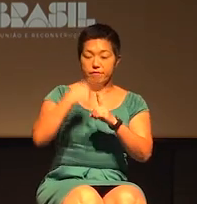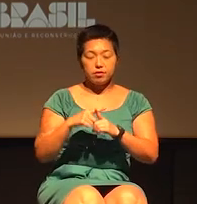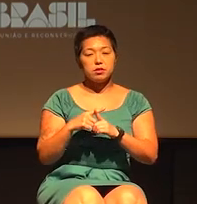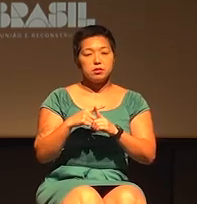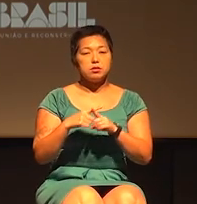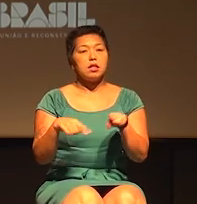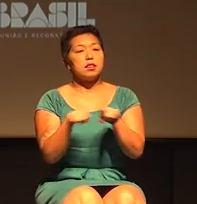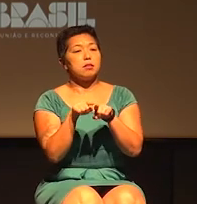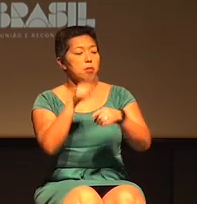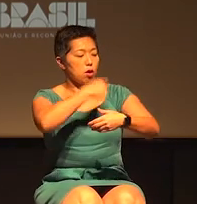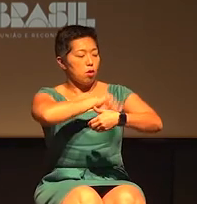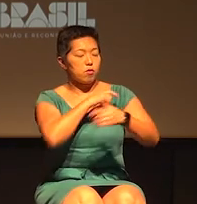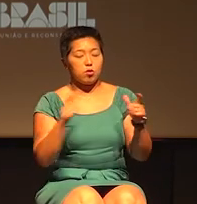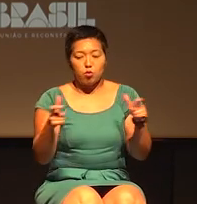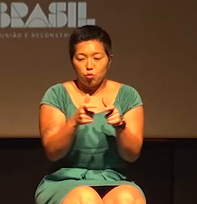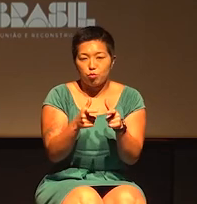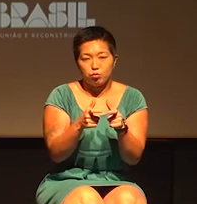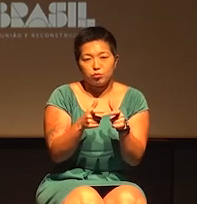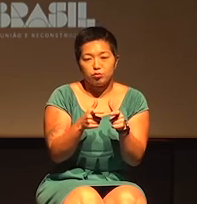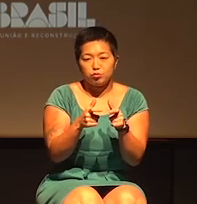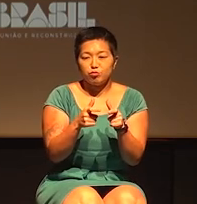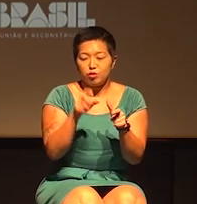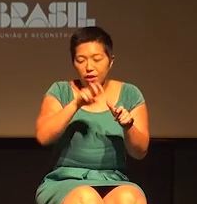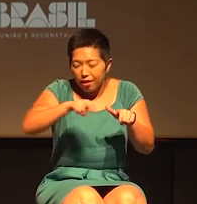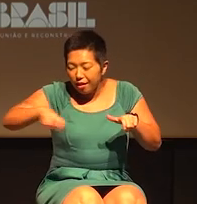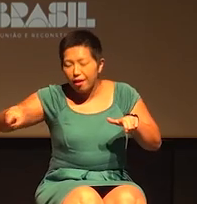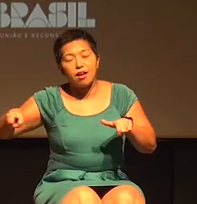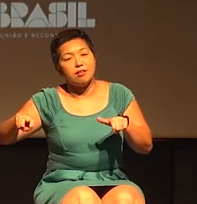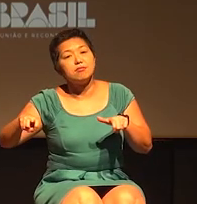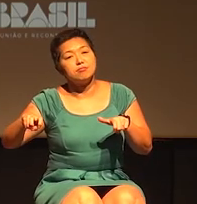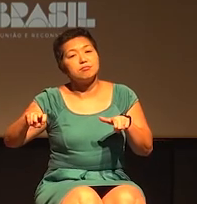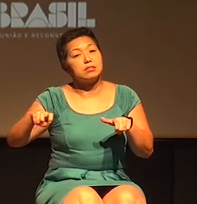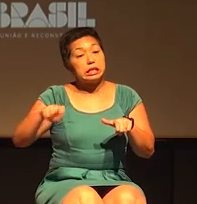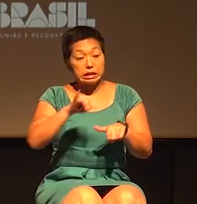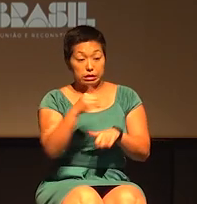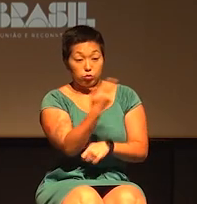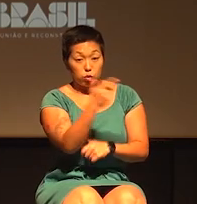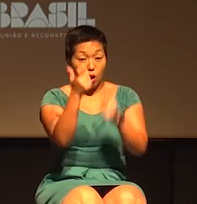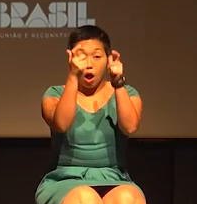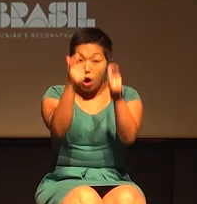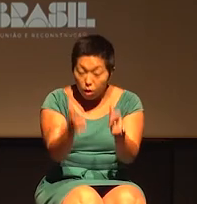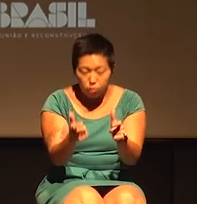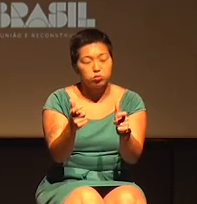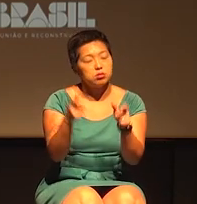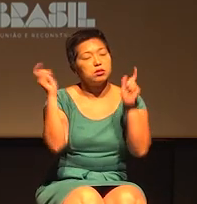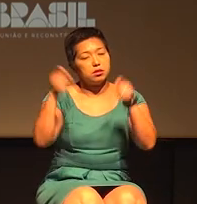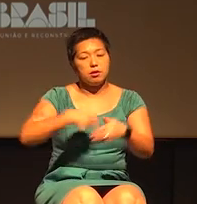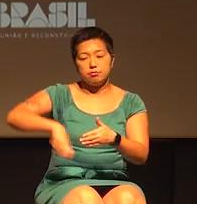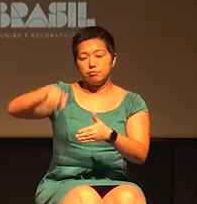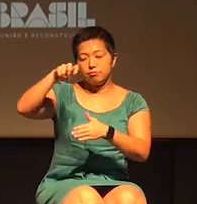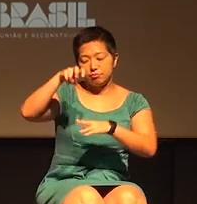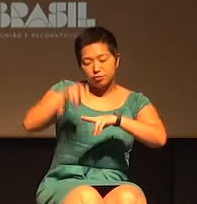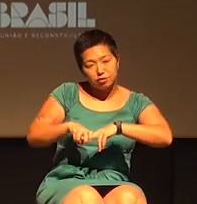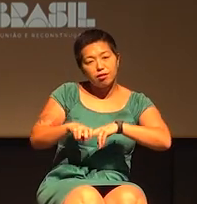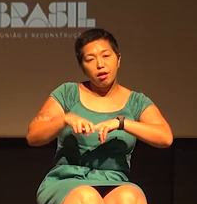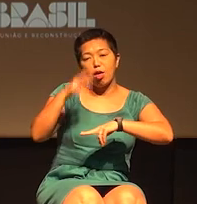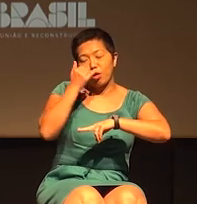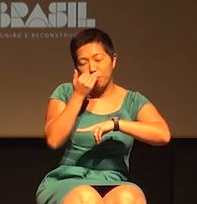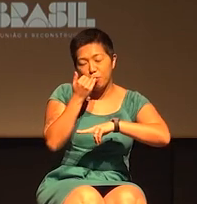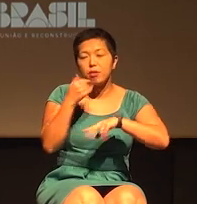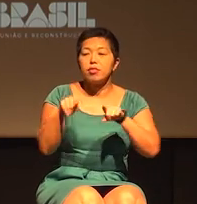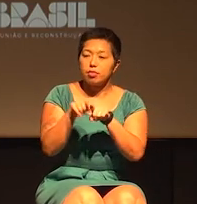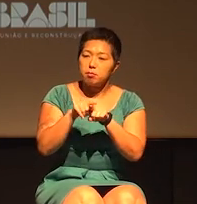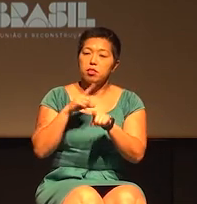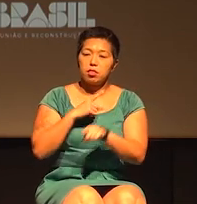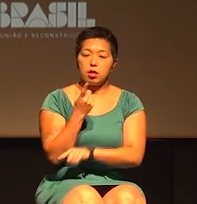pelo menos um pequeno refeitório para quem não tem o onde possa se alimentar ali mesmo e a gente transfere o recurso tem um